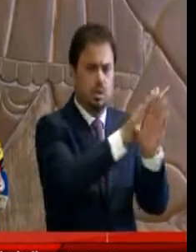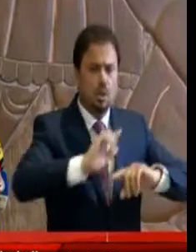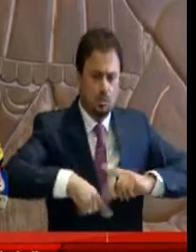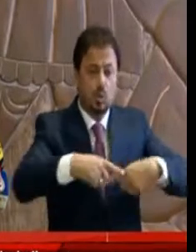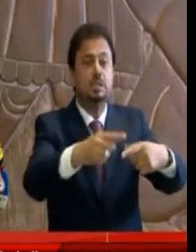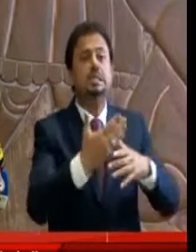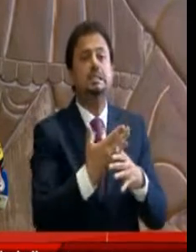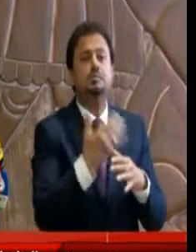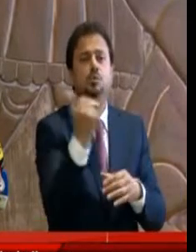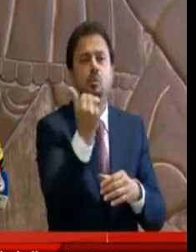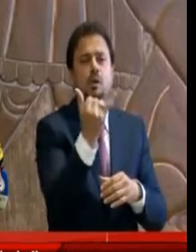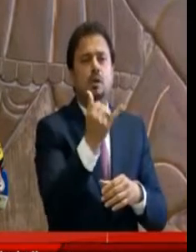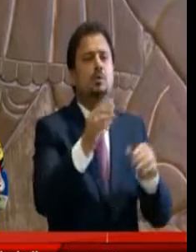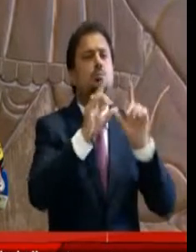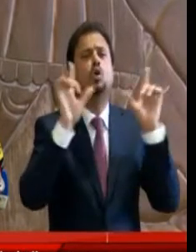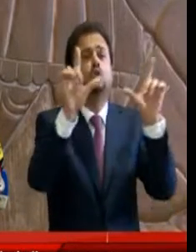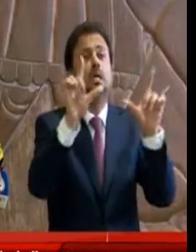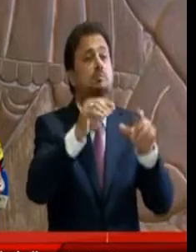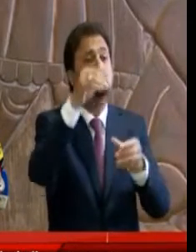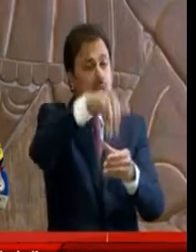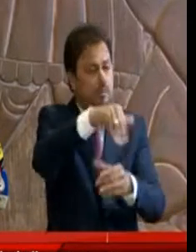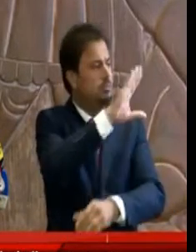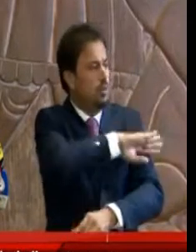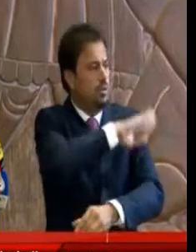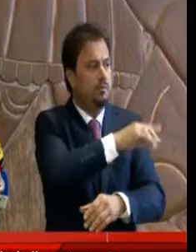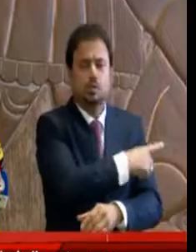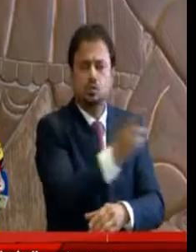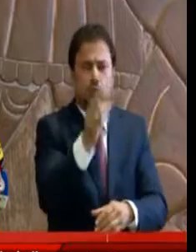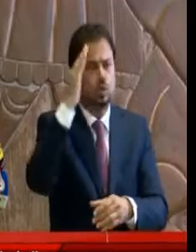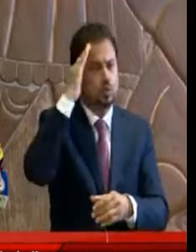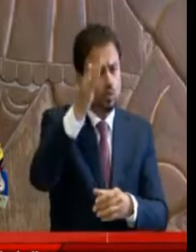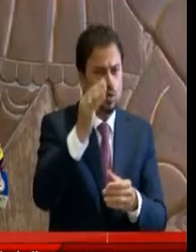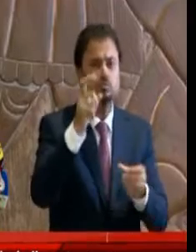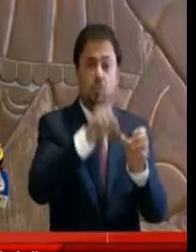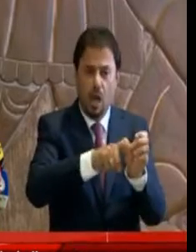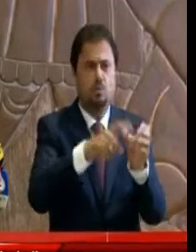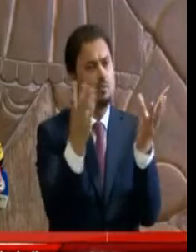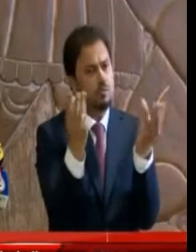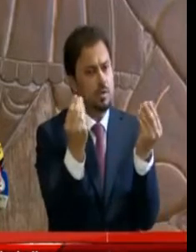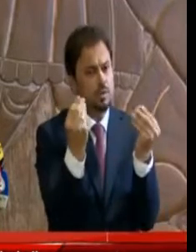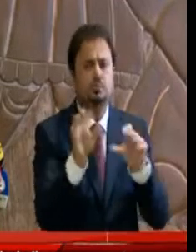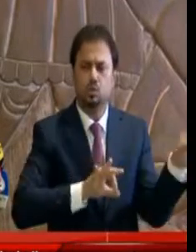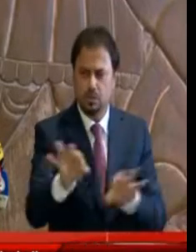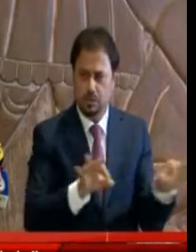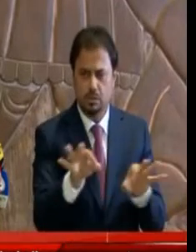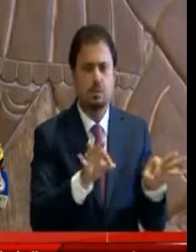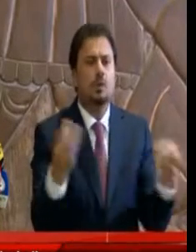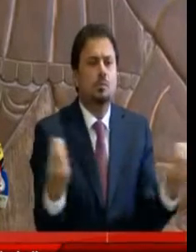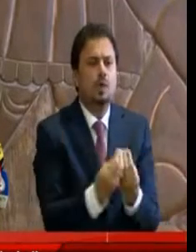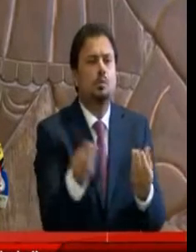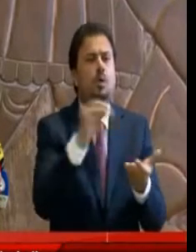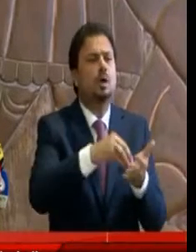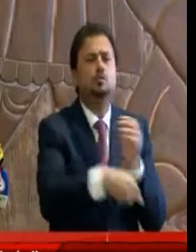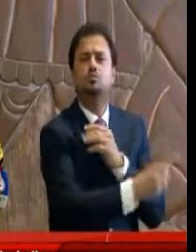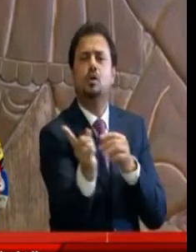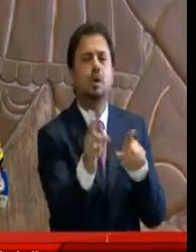كذلك جميع الإخوان في المفوضية، الإخوان المفوضين كان هناك تعاون وتنسيق مستمر. كل الإخوان